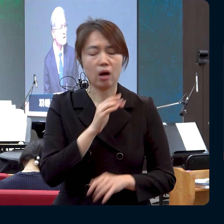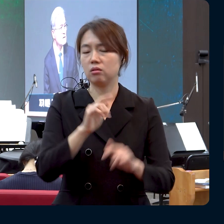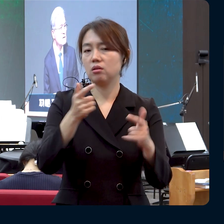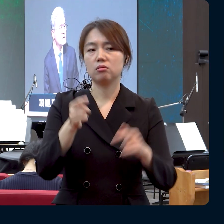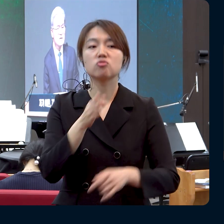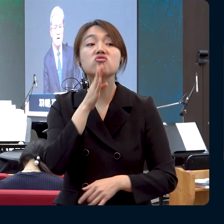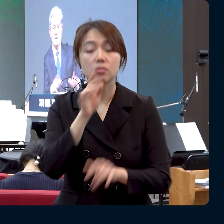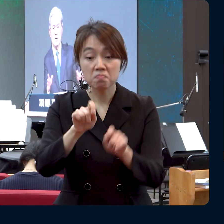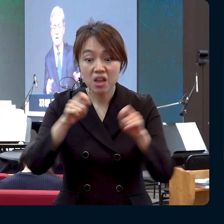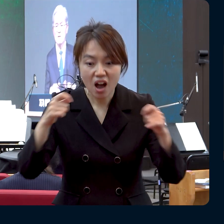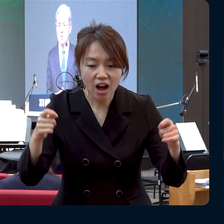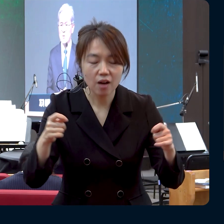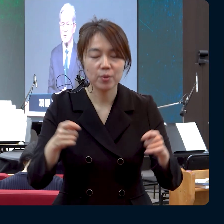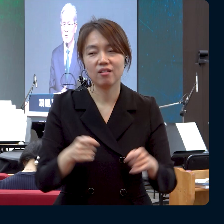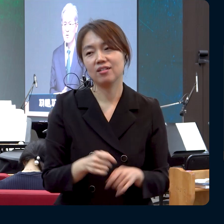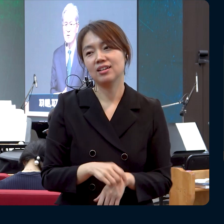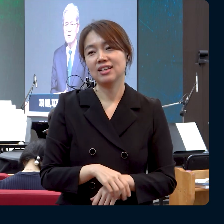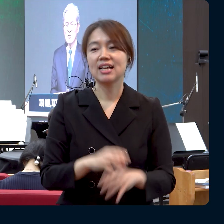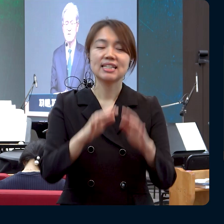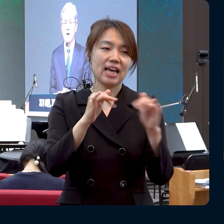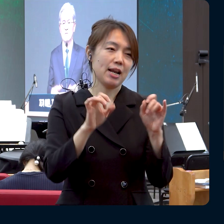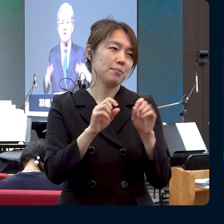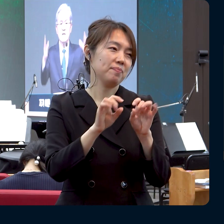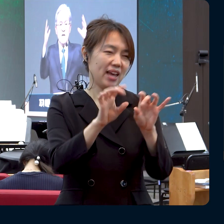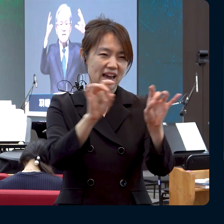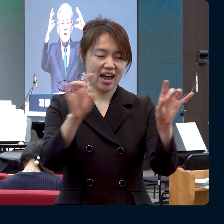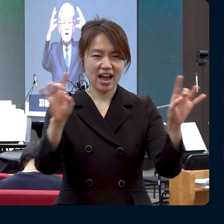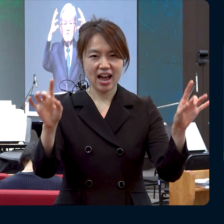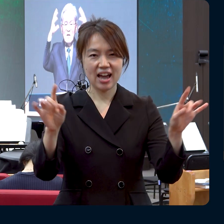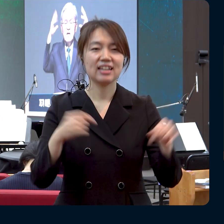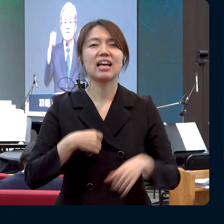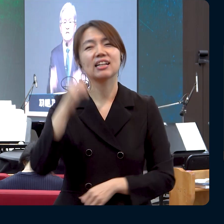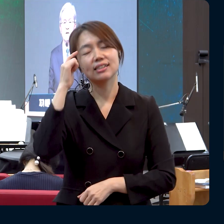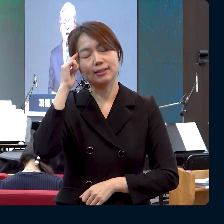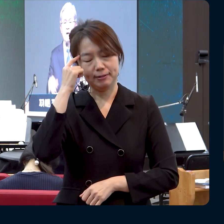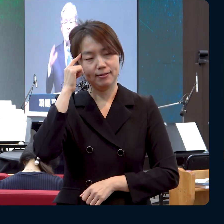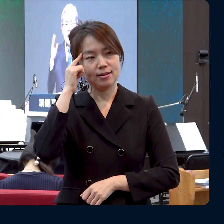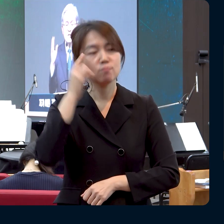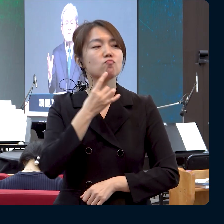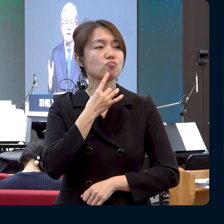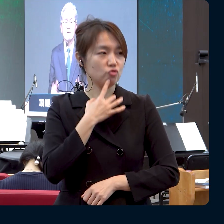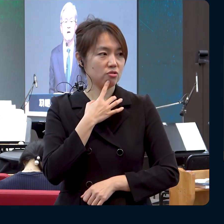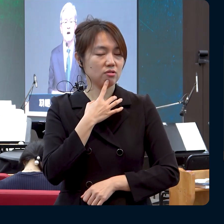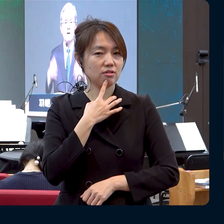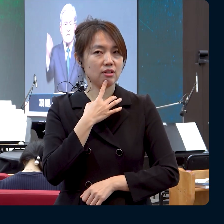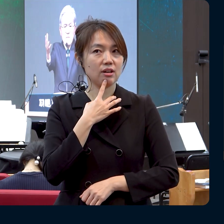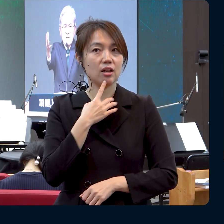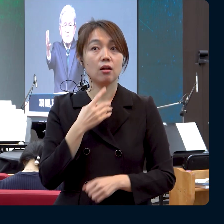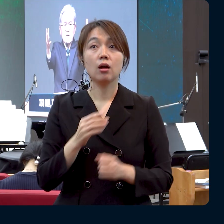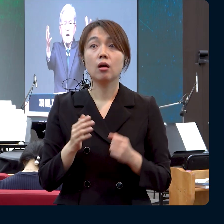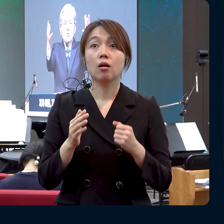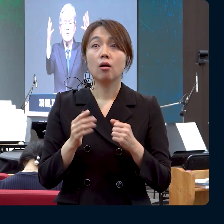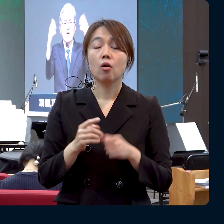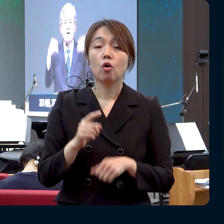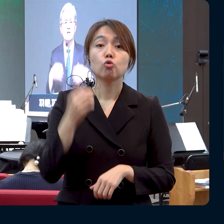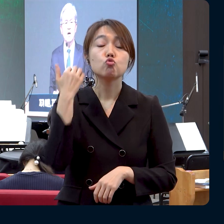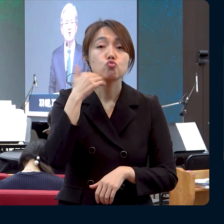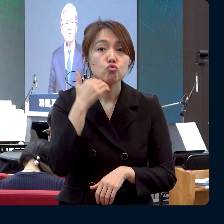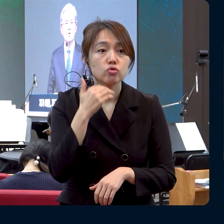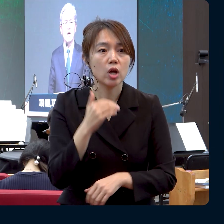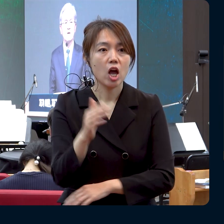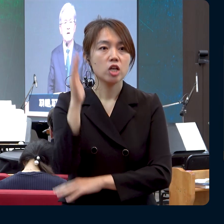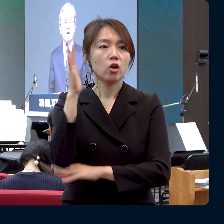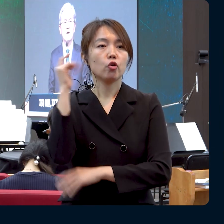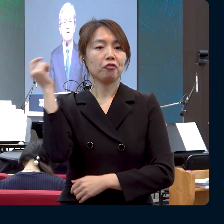그렇습니다. 제가 이렇게 보면요, 어떤 사람은 자기 생각이 꽉 차 있으니까 말씀을 받다가 그 말씀에 은혜가 오는데